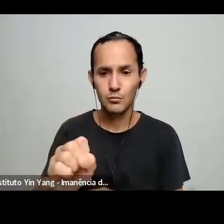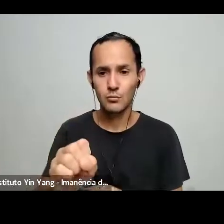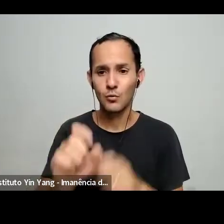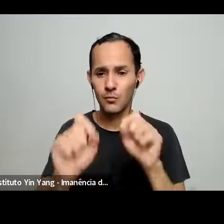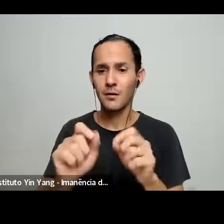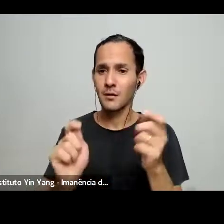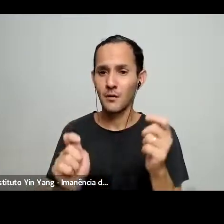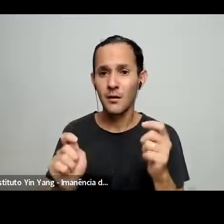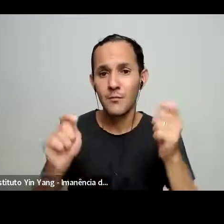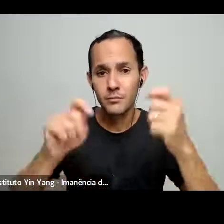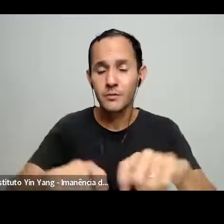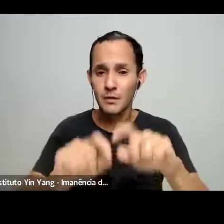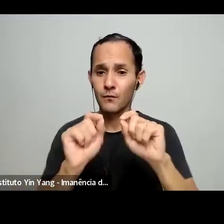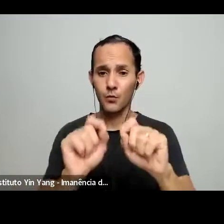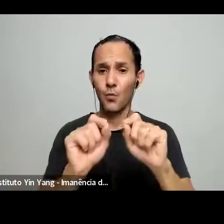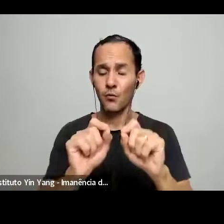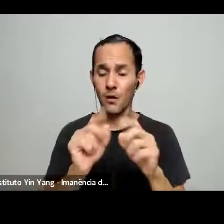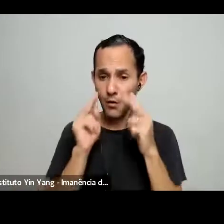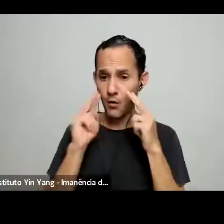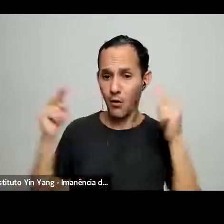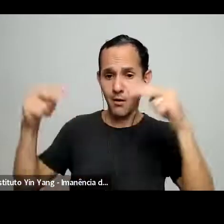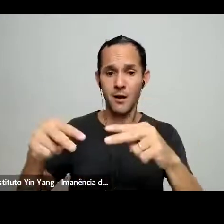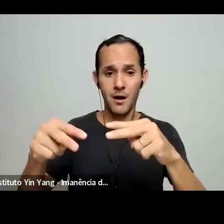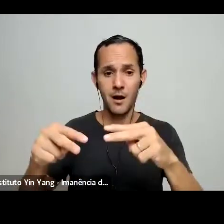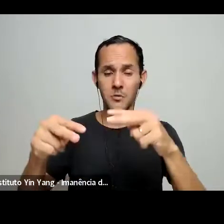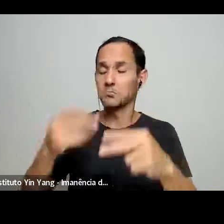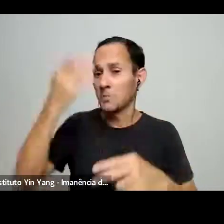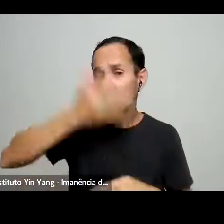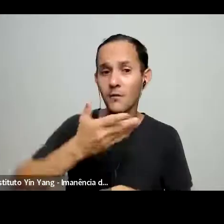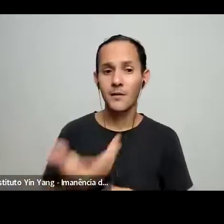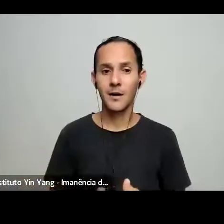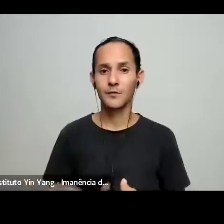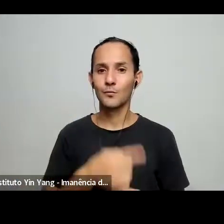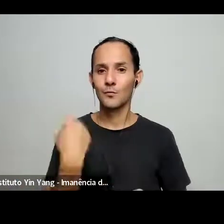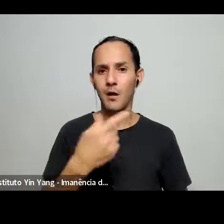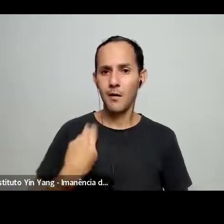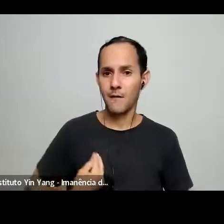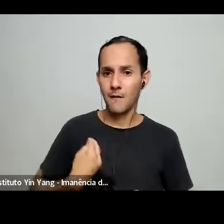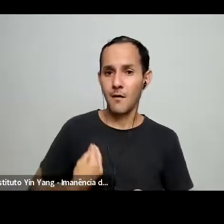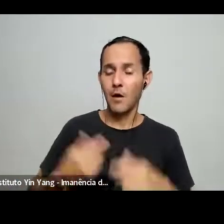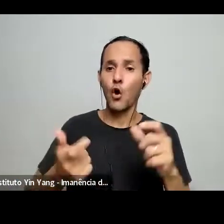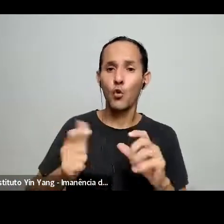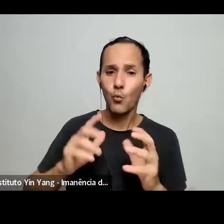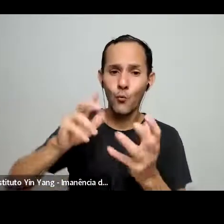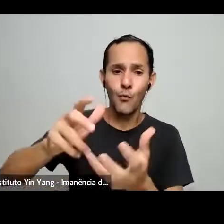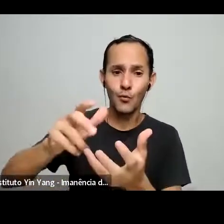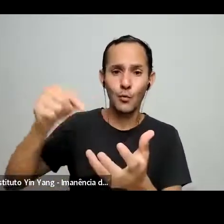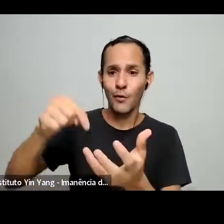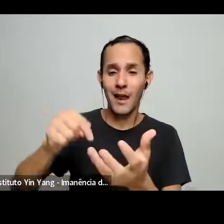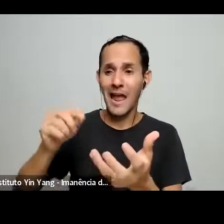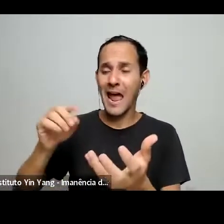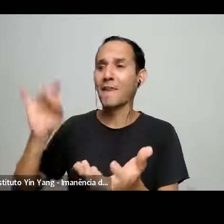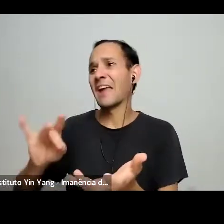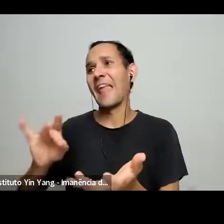são possíveis de serem vistos, olhados e comprovados. Nós vivemos hoje num mundo em que a verdade foi